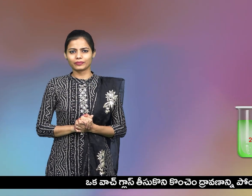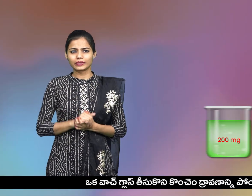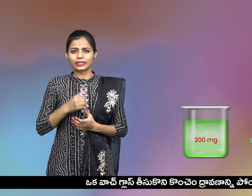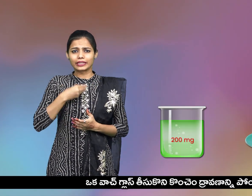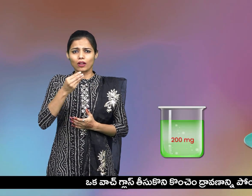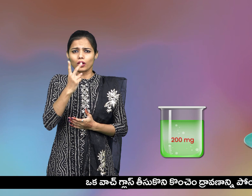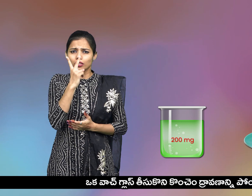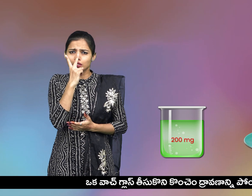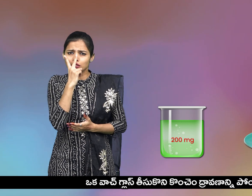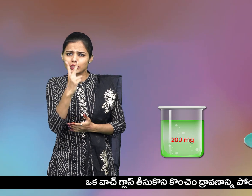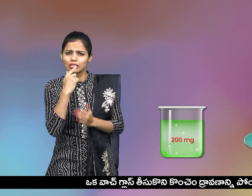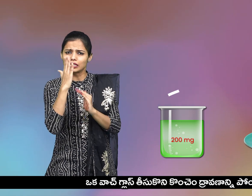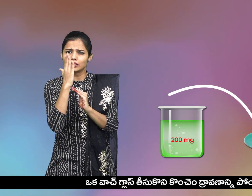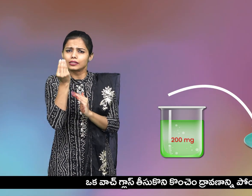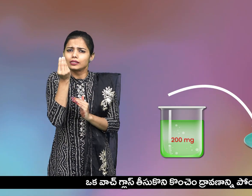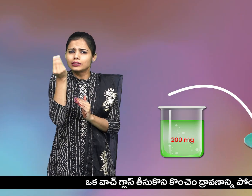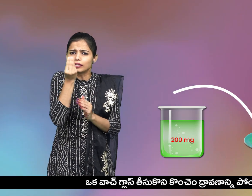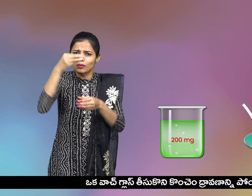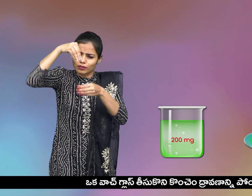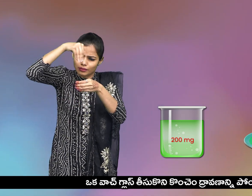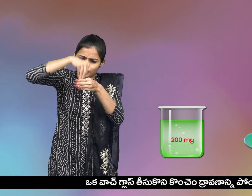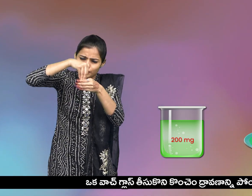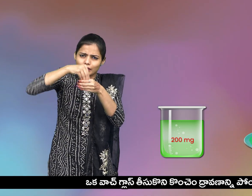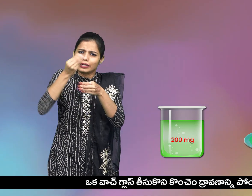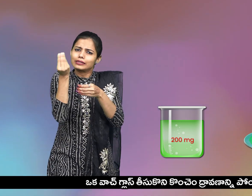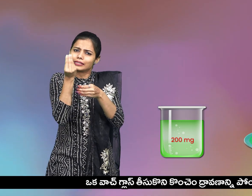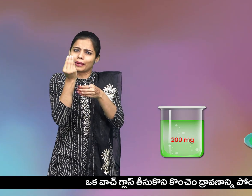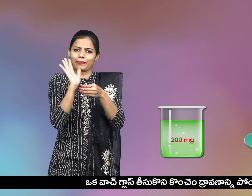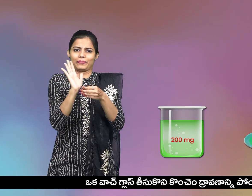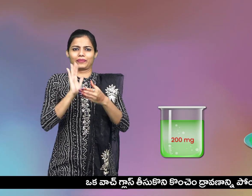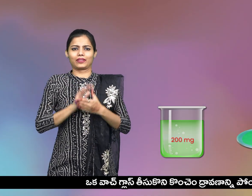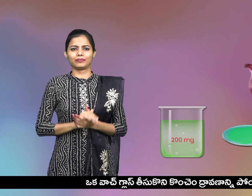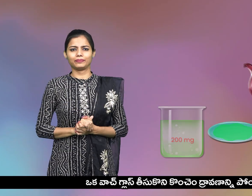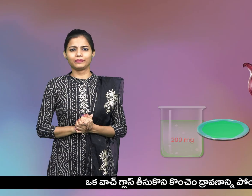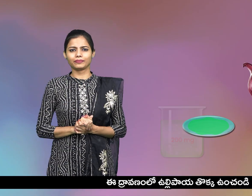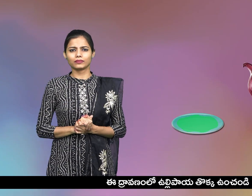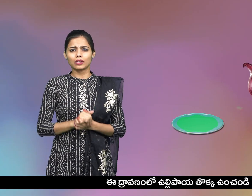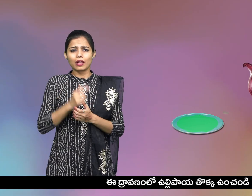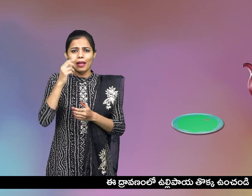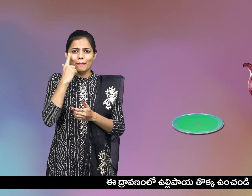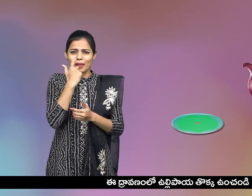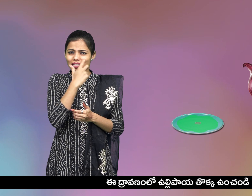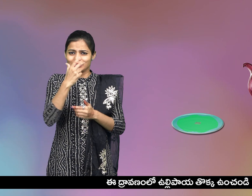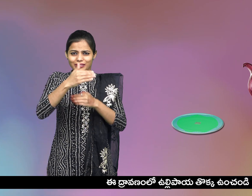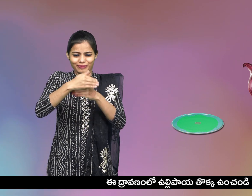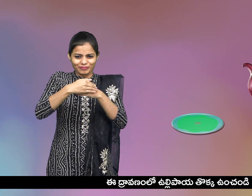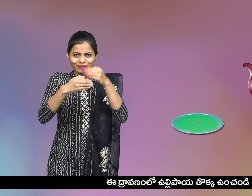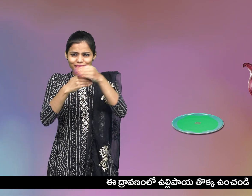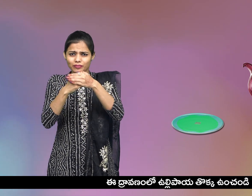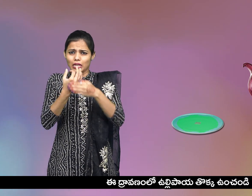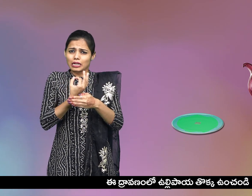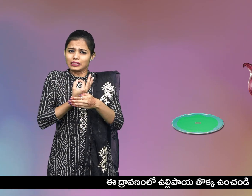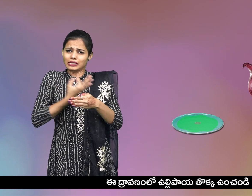ఒక వాచ్ గ్లాస్ తీసుకొని కొంచెం ద్రవాన్ని పోయాలి. ఈ ద్రావణంలో ఉల్లిపాయ తొక్క